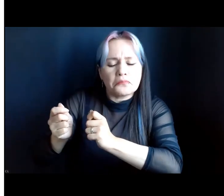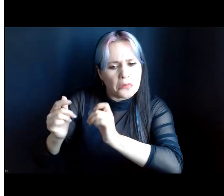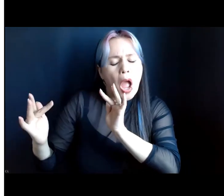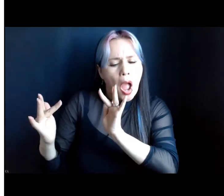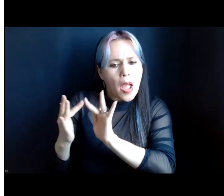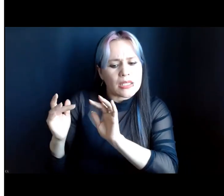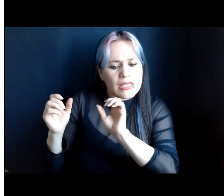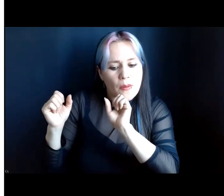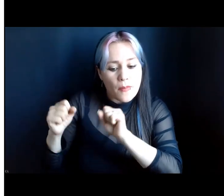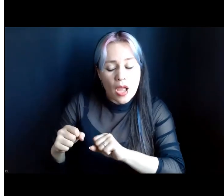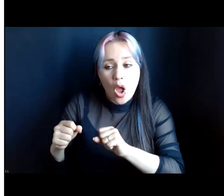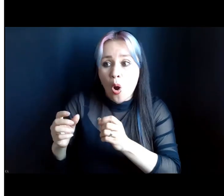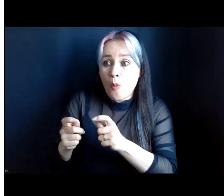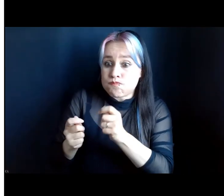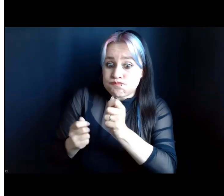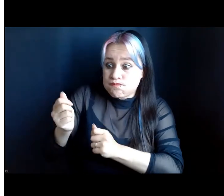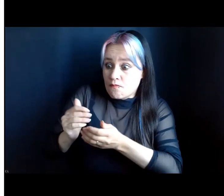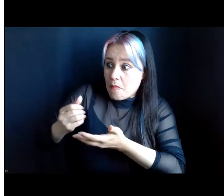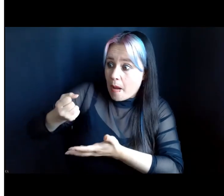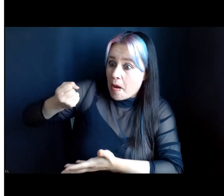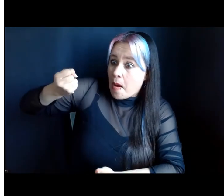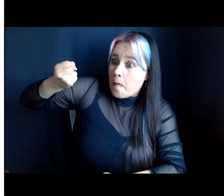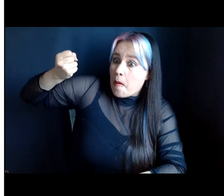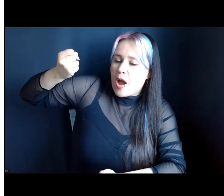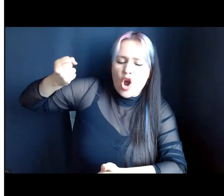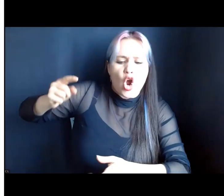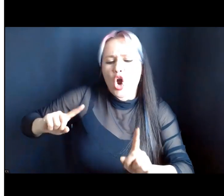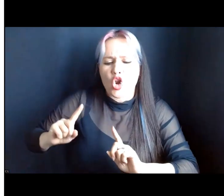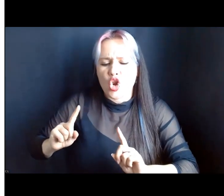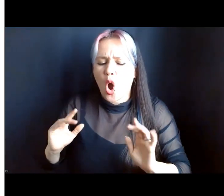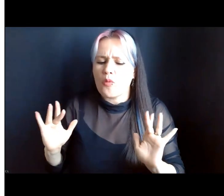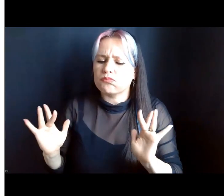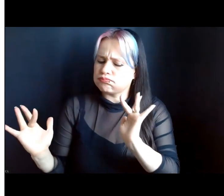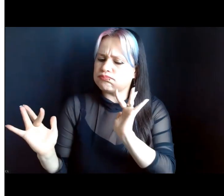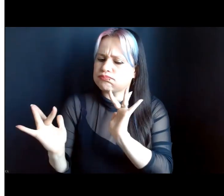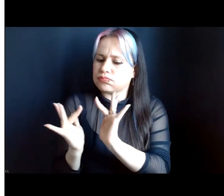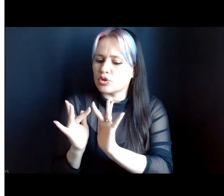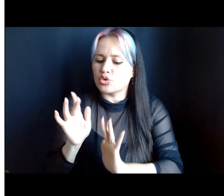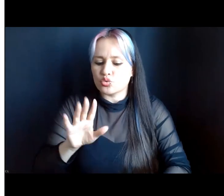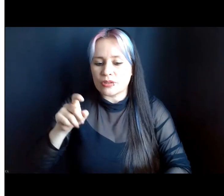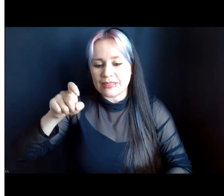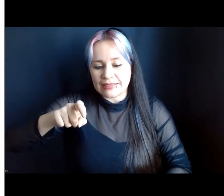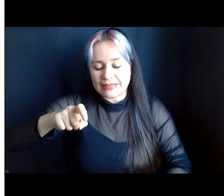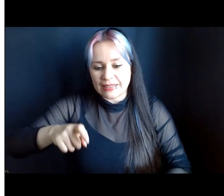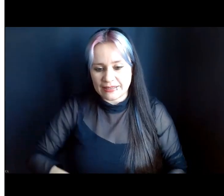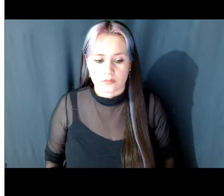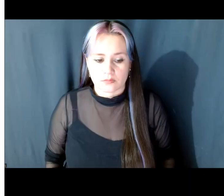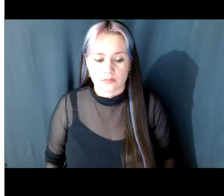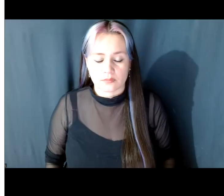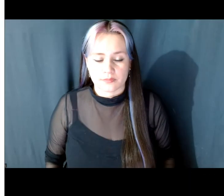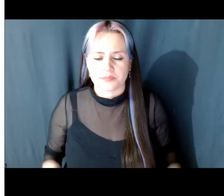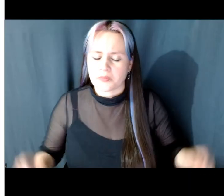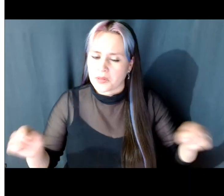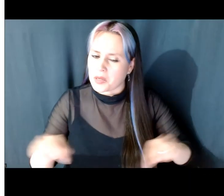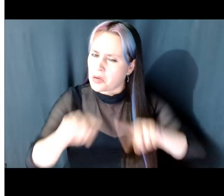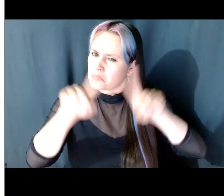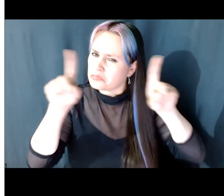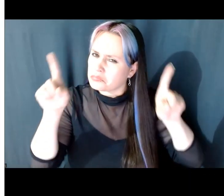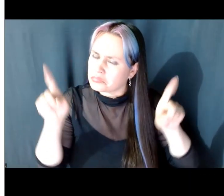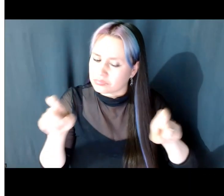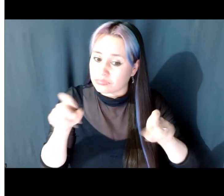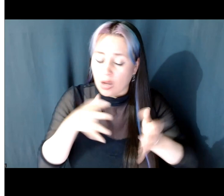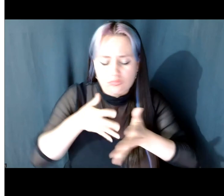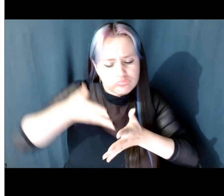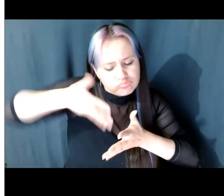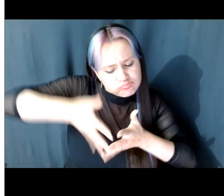y económicamente viable es decir no poner en riesgo económico a quien lo presta la usted razonables Bajo su gestión puede movilizar